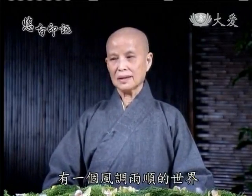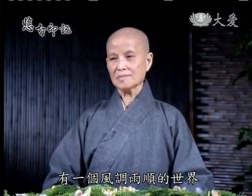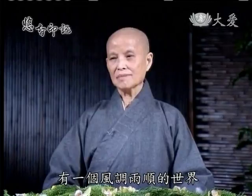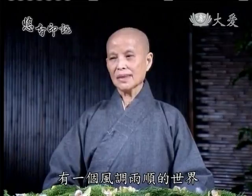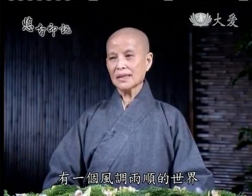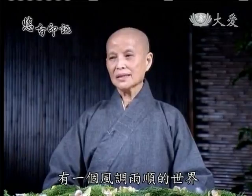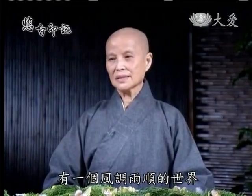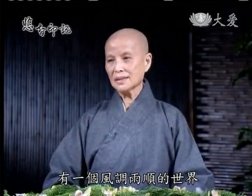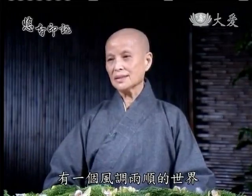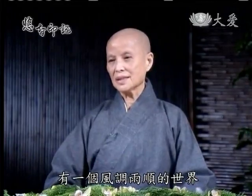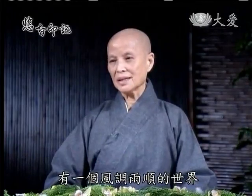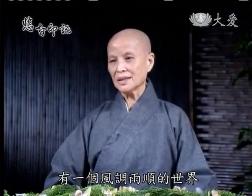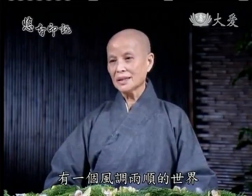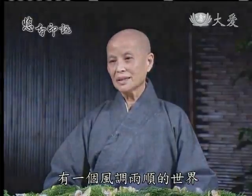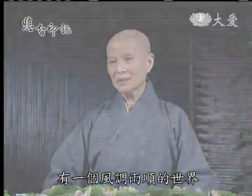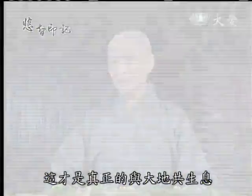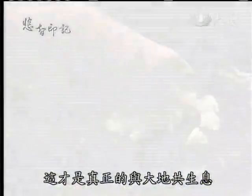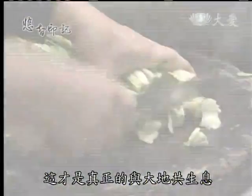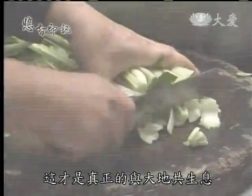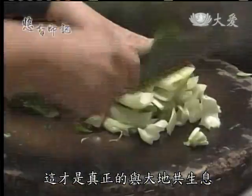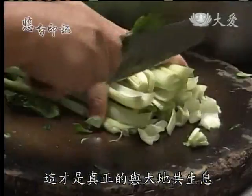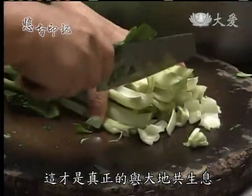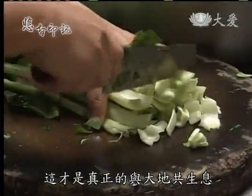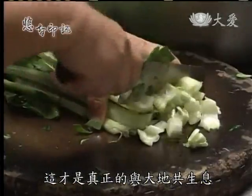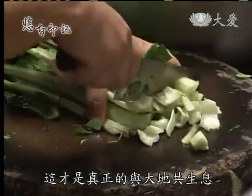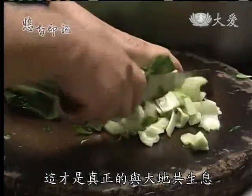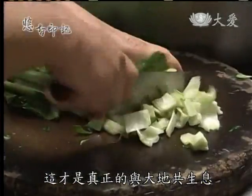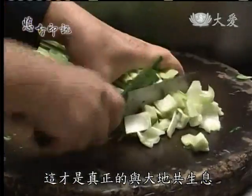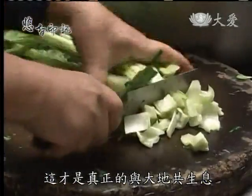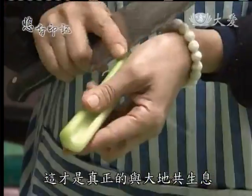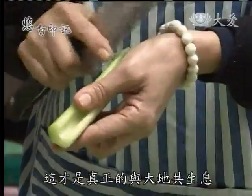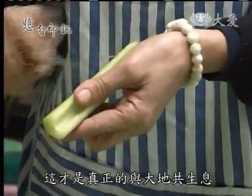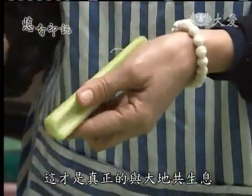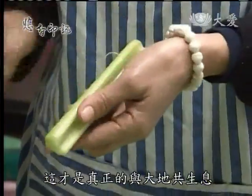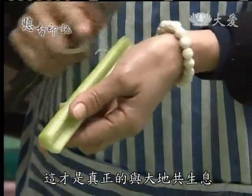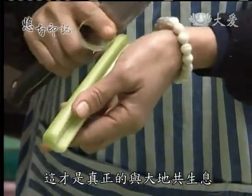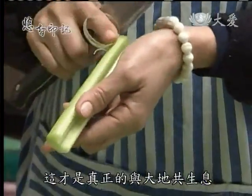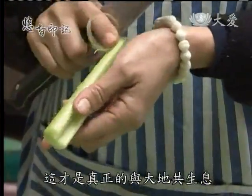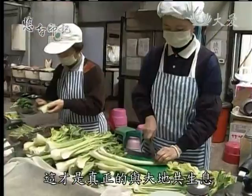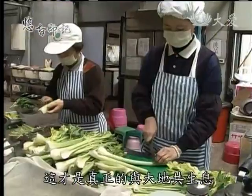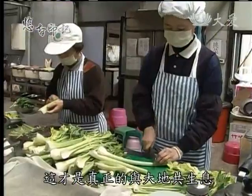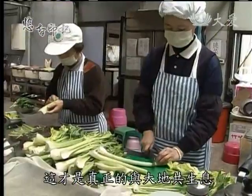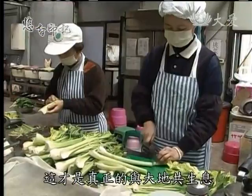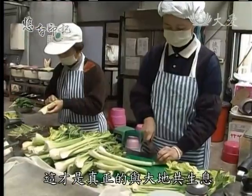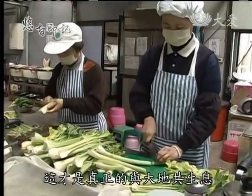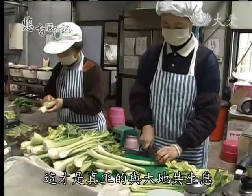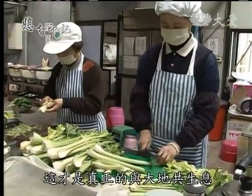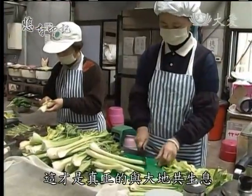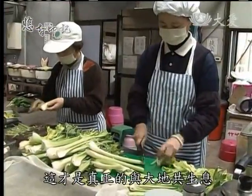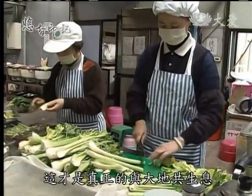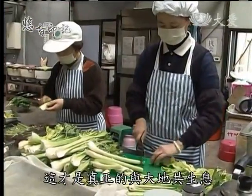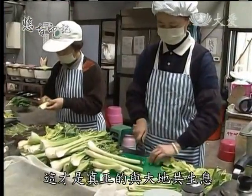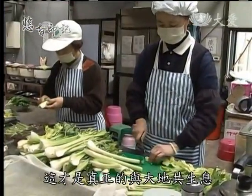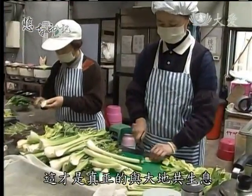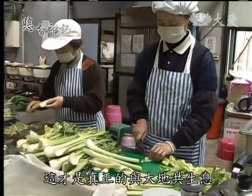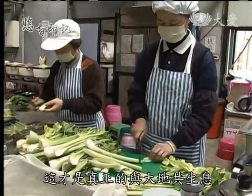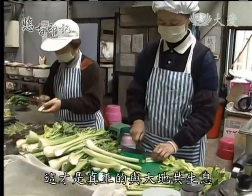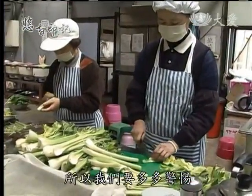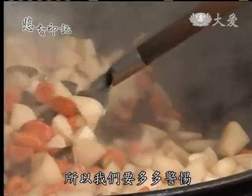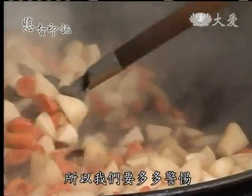的。世界，这才是呢真正的与大地共生息呀、啊！所以，我